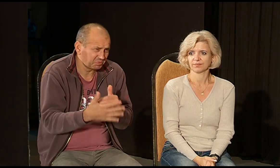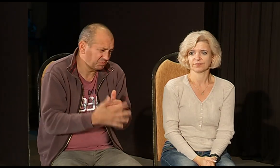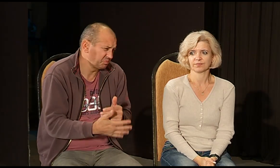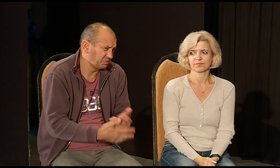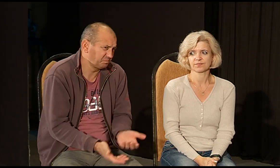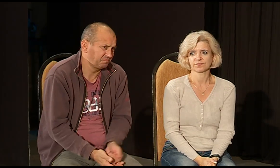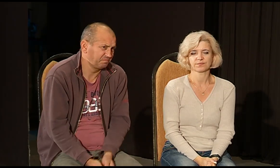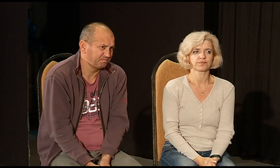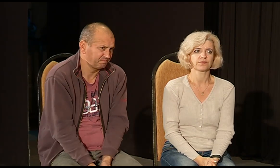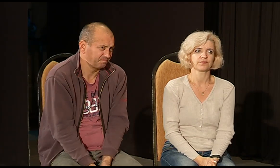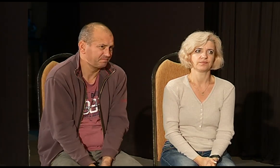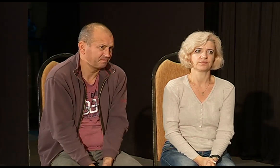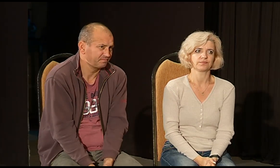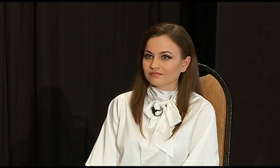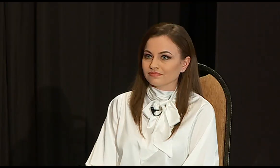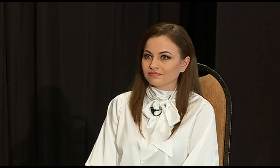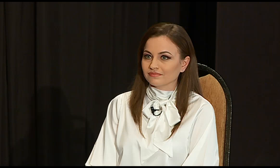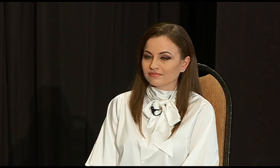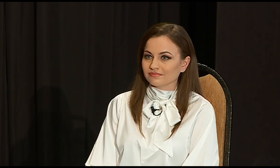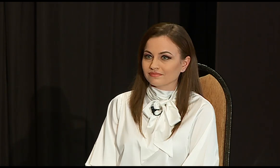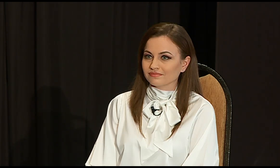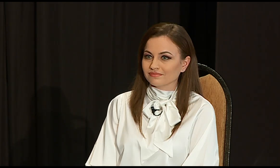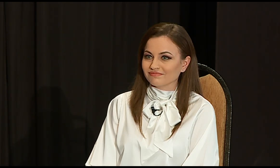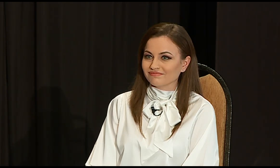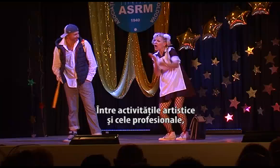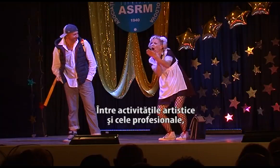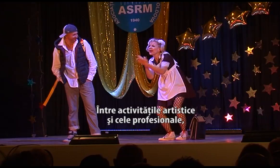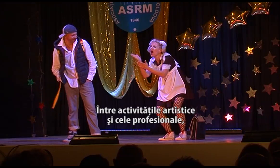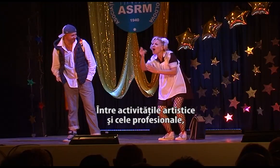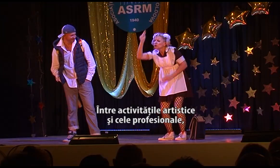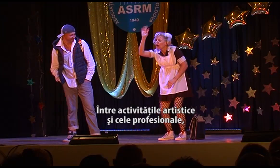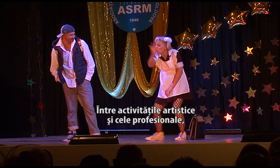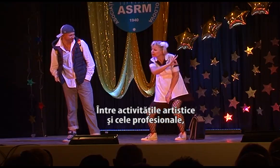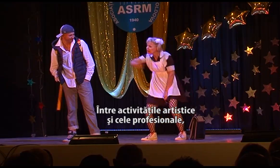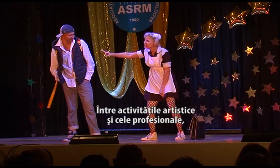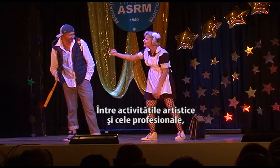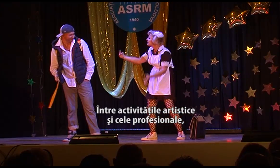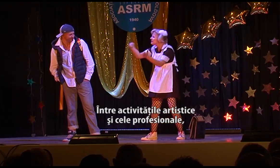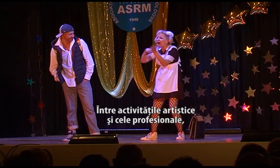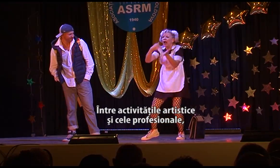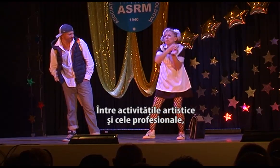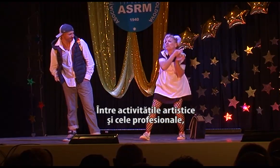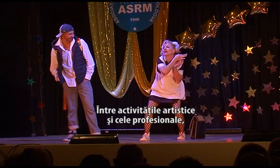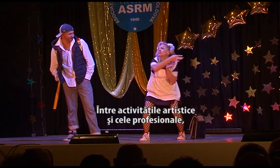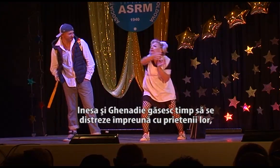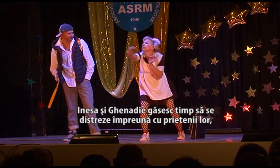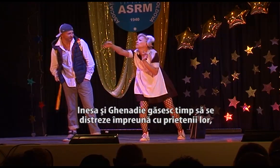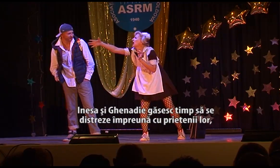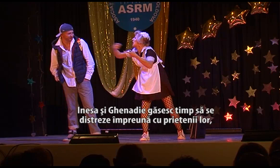în restul, în viață, când mă duc la cumpărături sau de asta, mă descurc singur el. Între activitățile artistice și cele profesionale, Inesa și